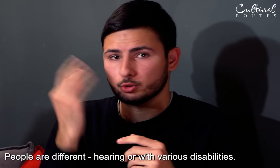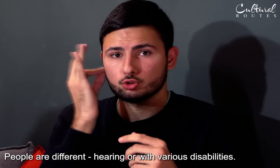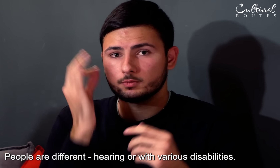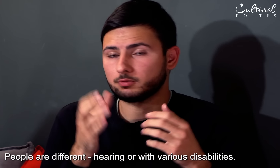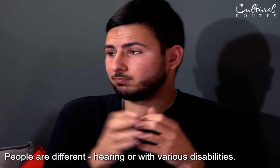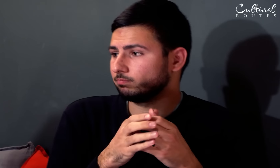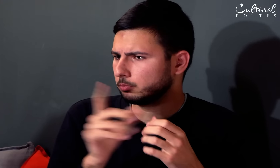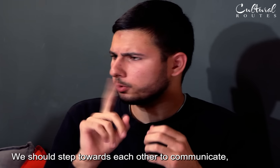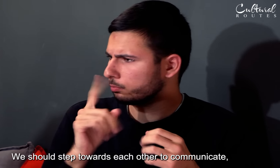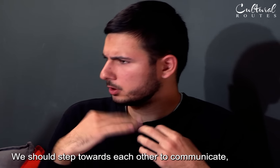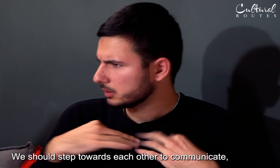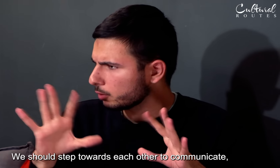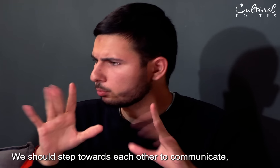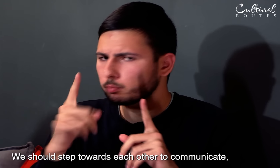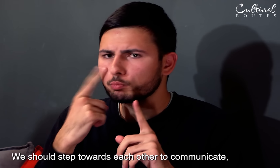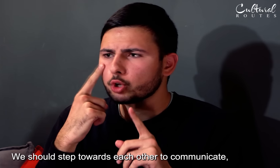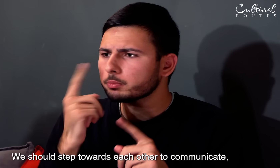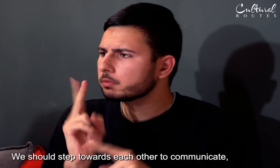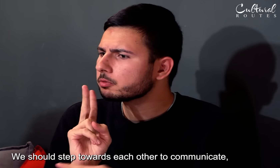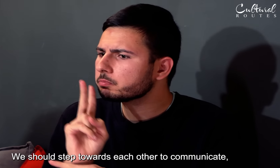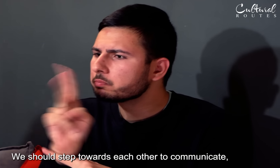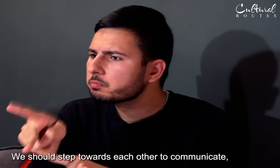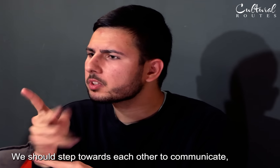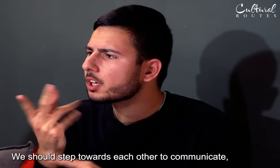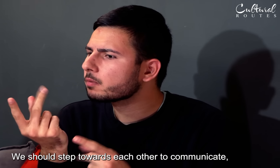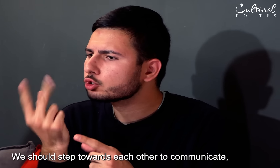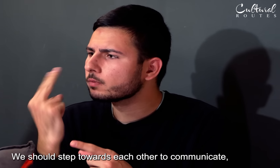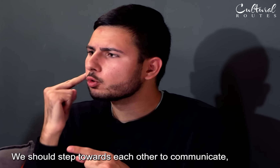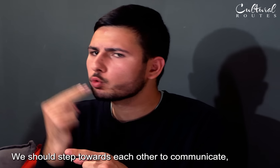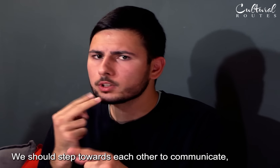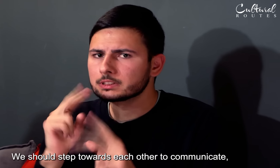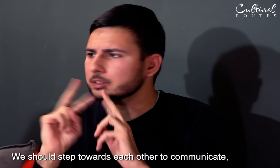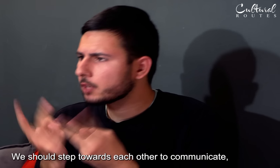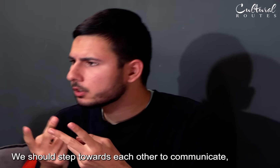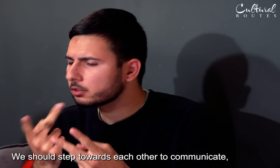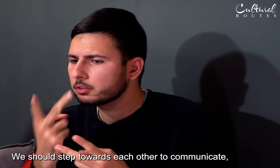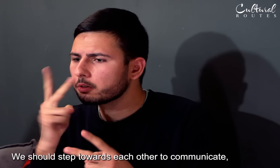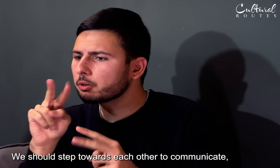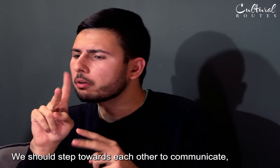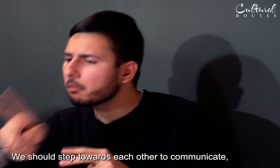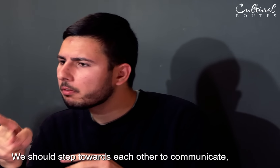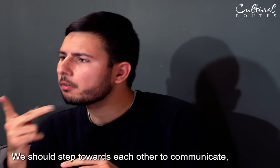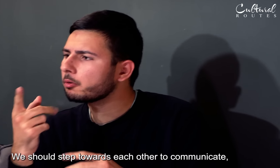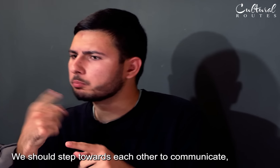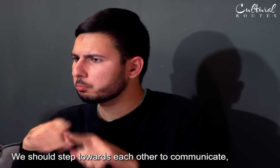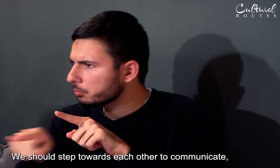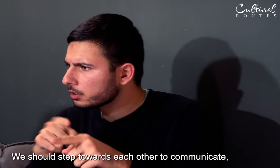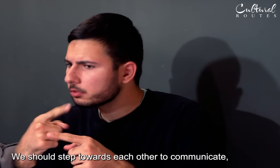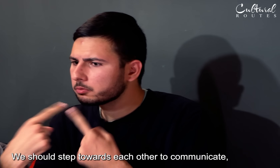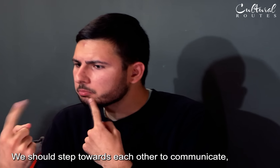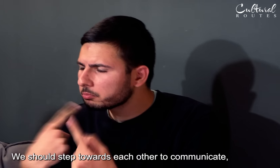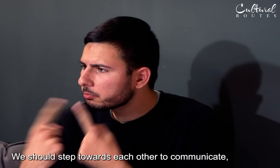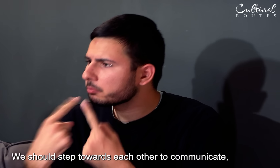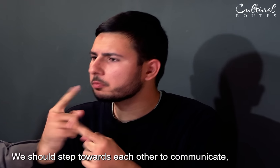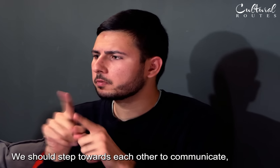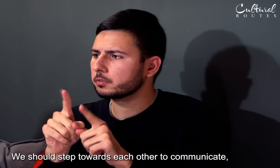увреждания. Бихме искали да един към друг да направим крачка, да влезем в